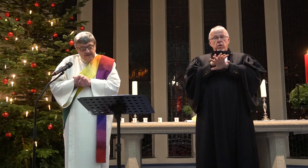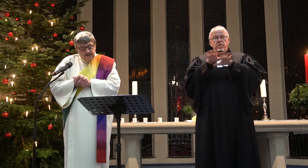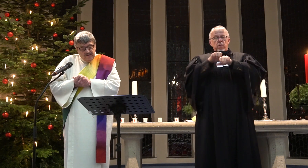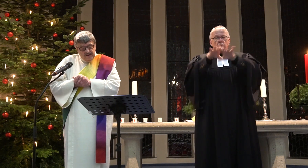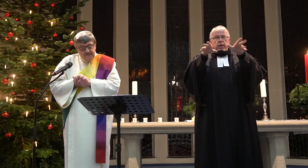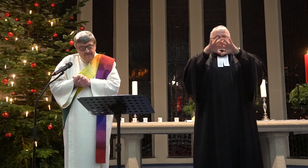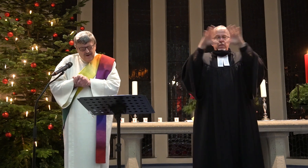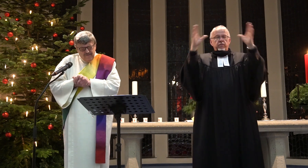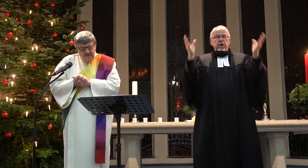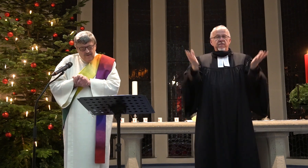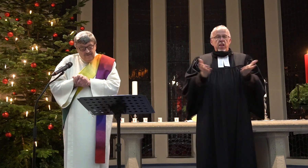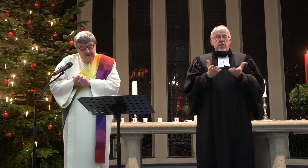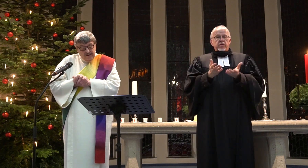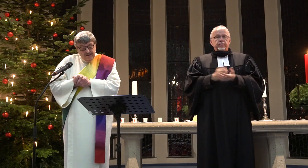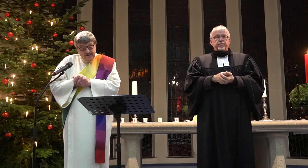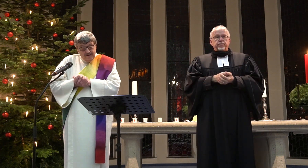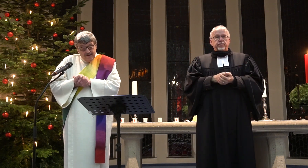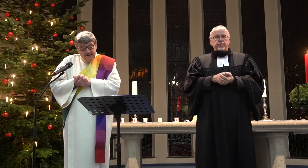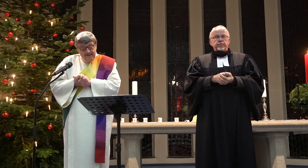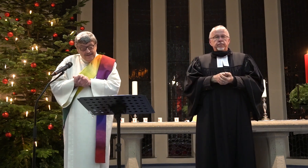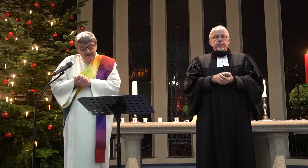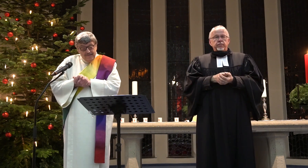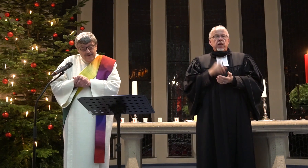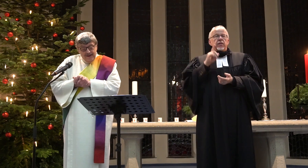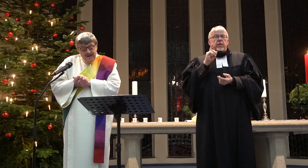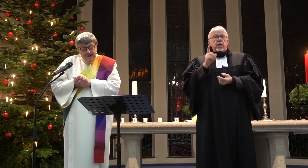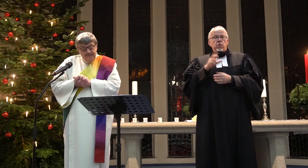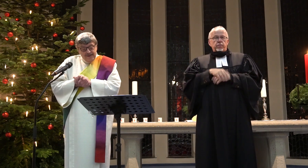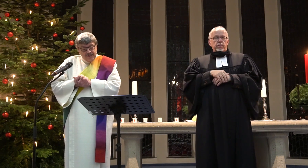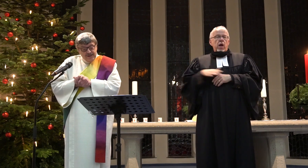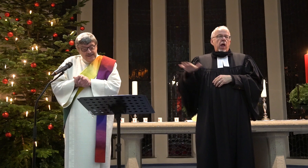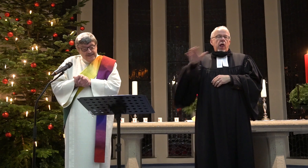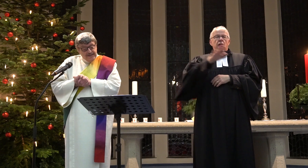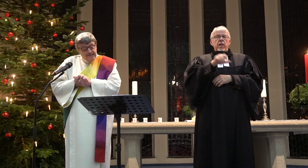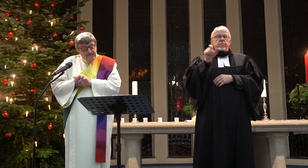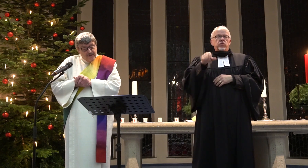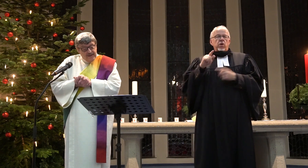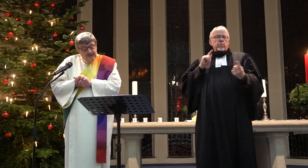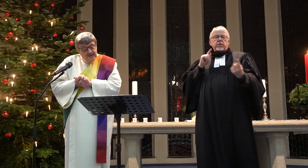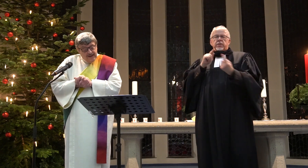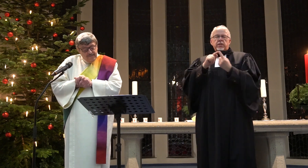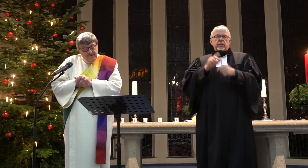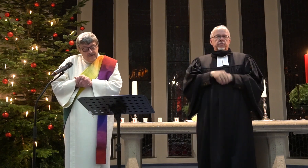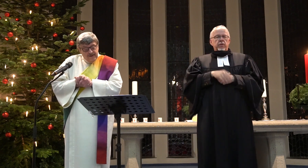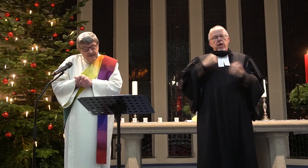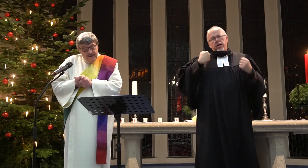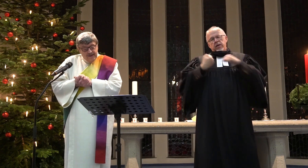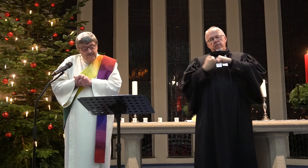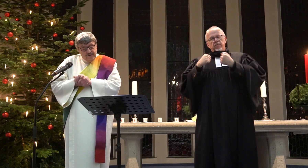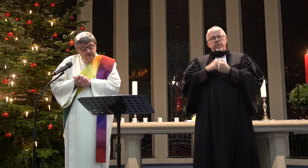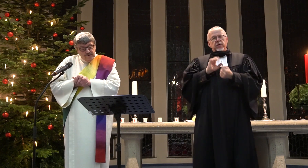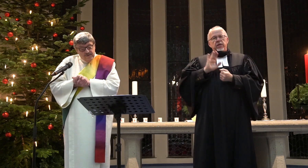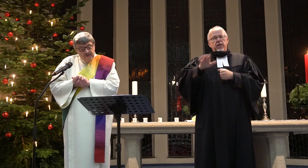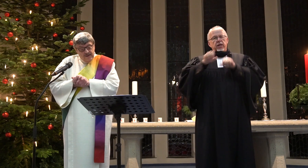auf ganzer Welt, ist auf Welt. Deshalb alle Menschen ein Ziel. Kämpfen